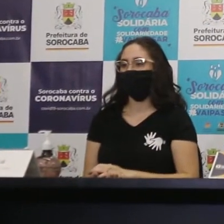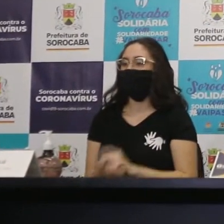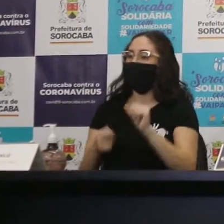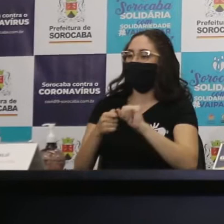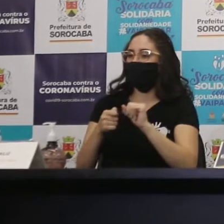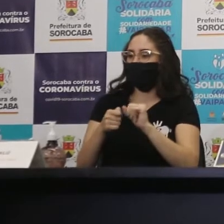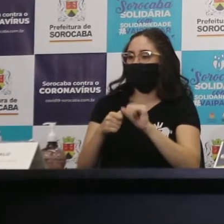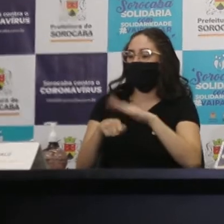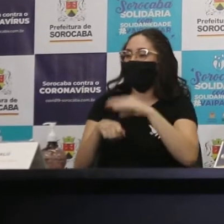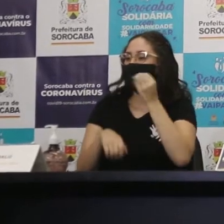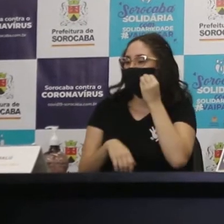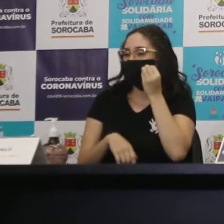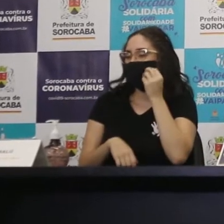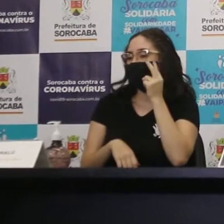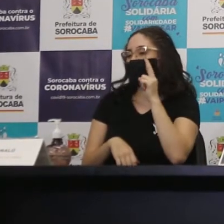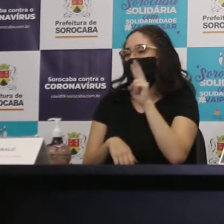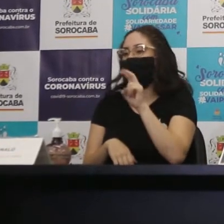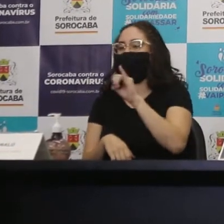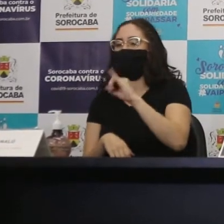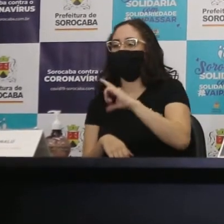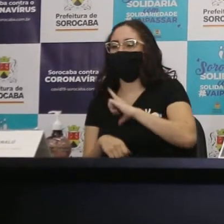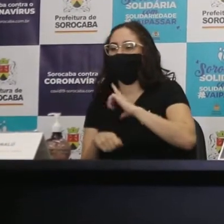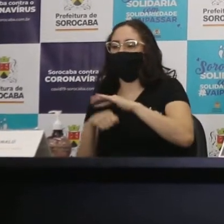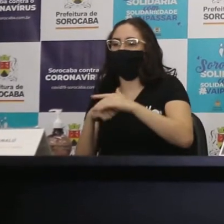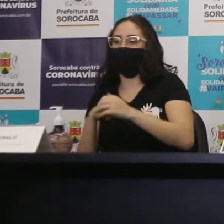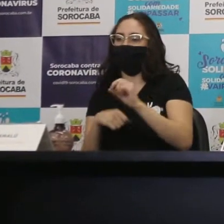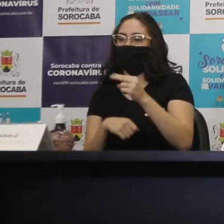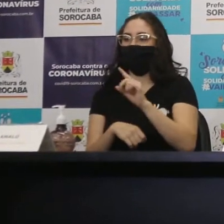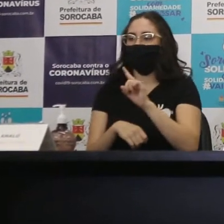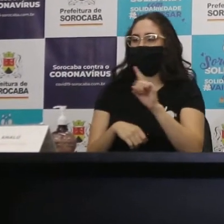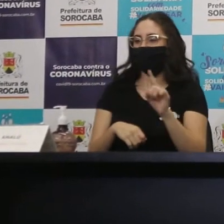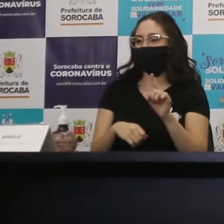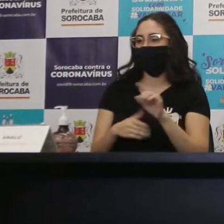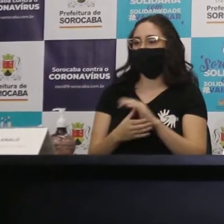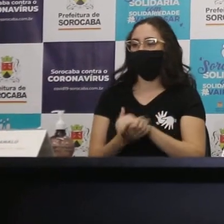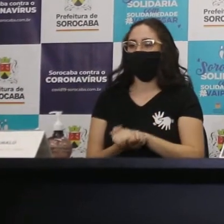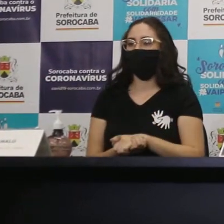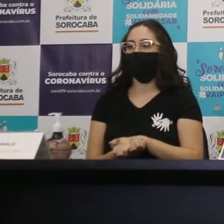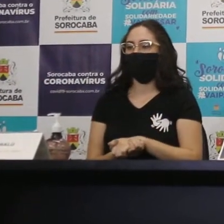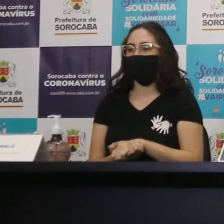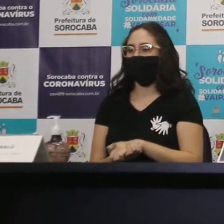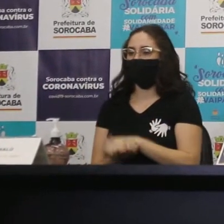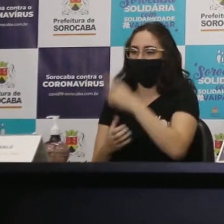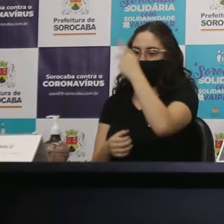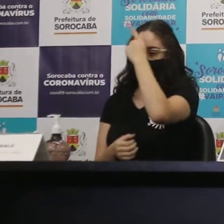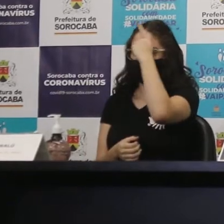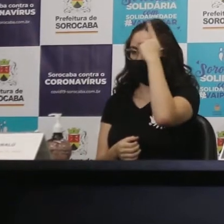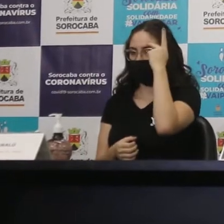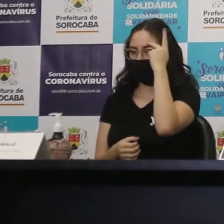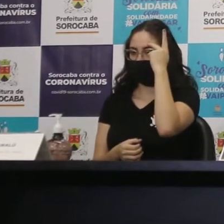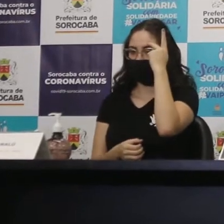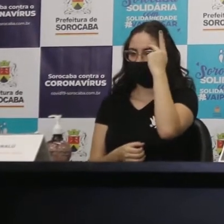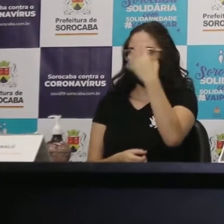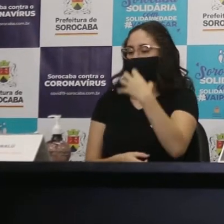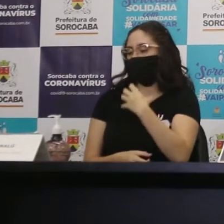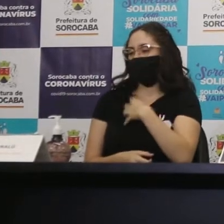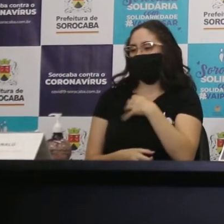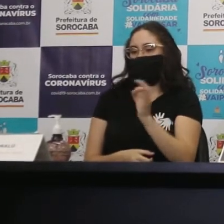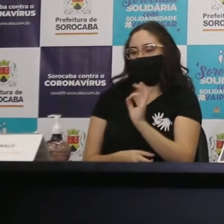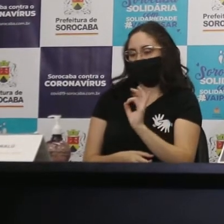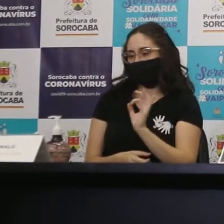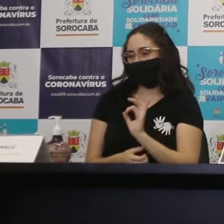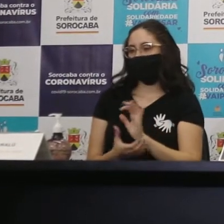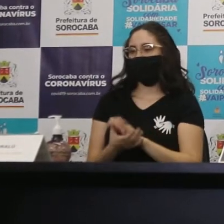aumentaram. Esses testes não são de doentes, são até de pós-doentes ou de pessoas que nem sintomas tiveram.